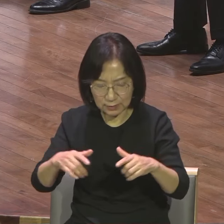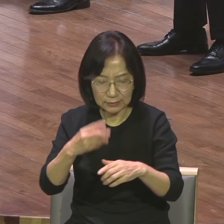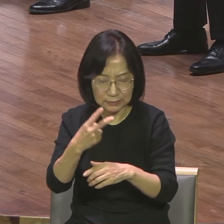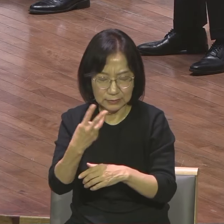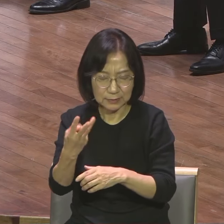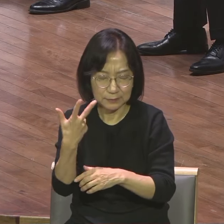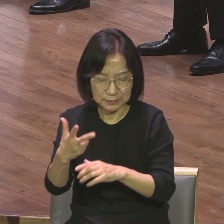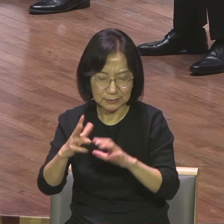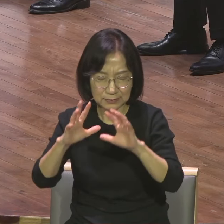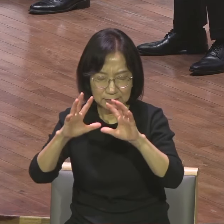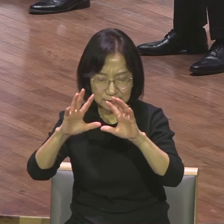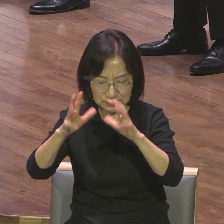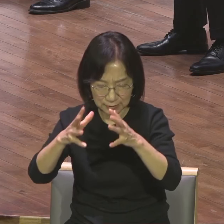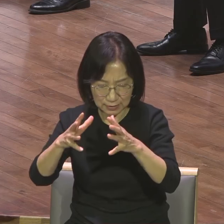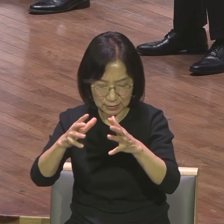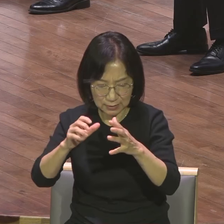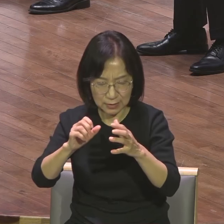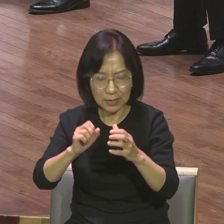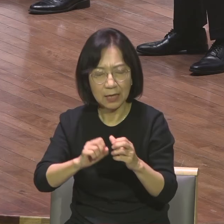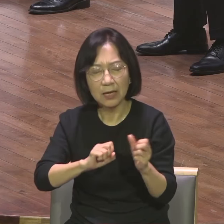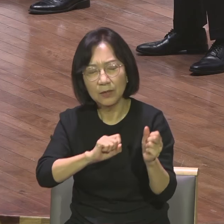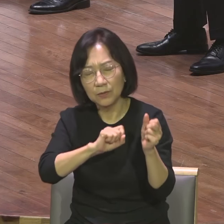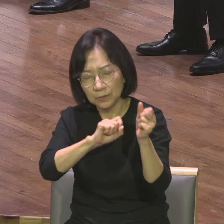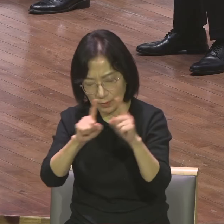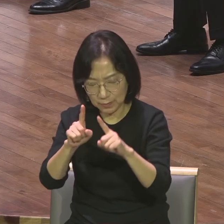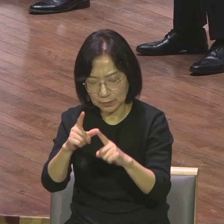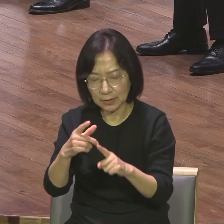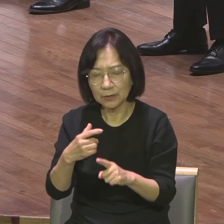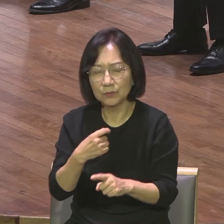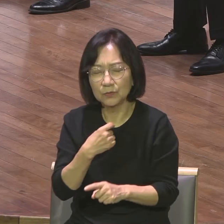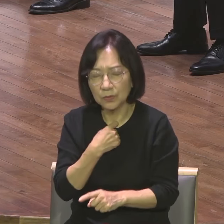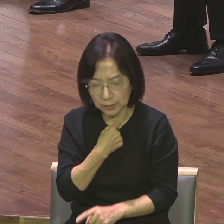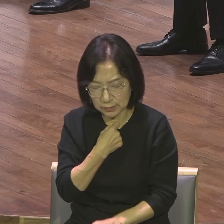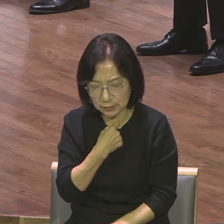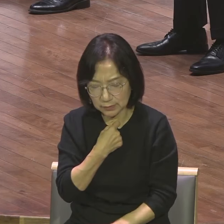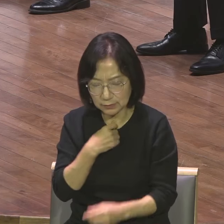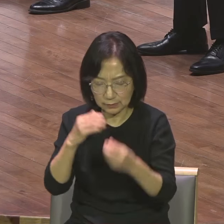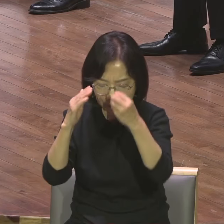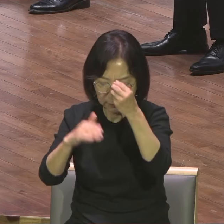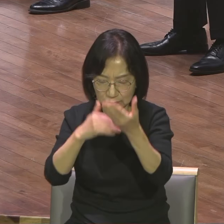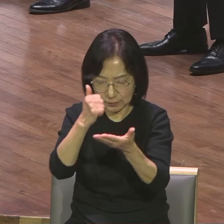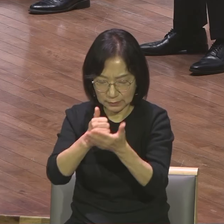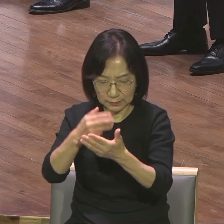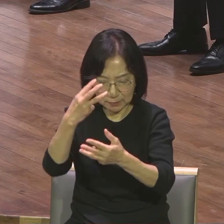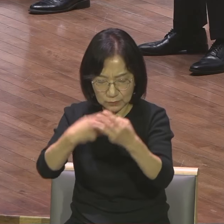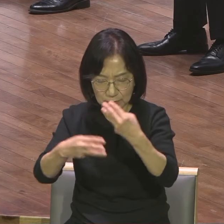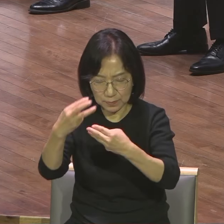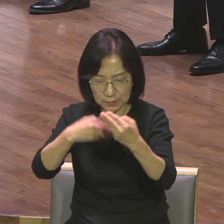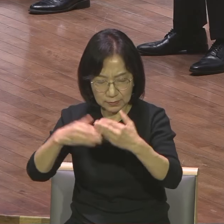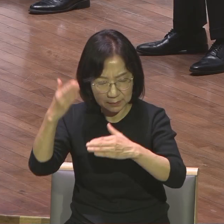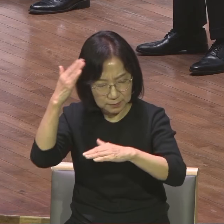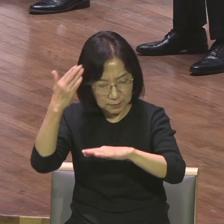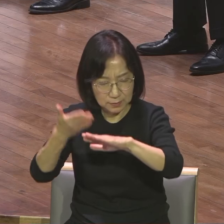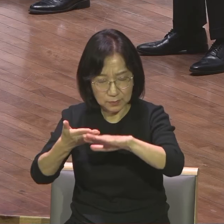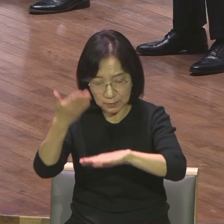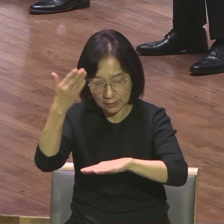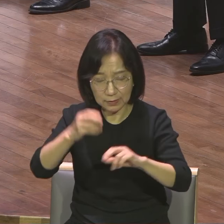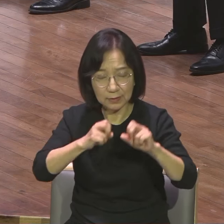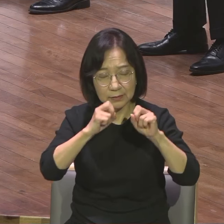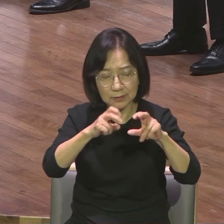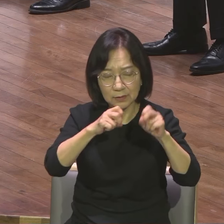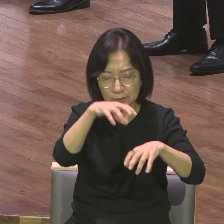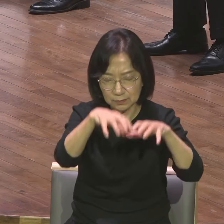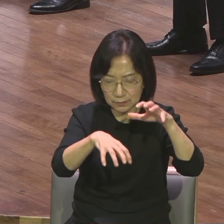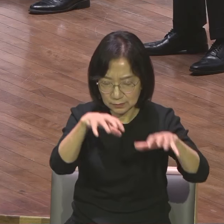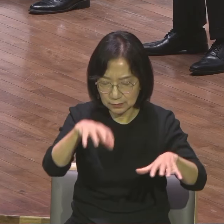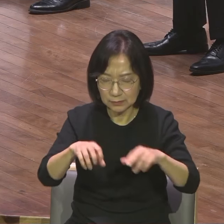지역, 회복의 지역으로 서기를 원하는 우리 예원의 모든 성도님들과 렘넌트들 머리머리 위에 선교 현장과 선교사님들과